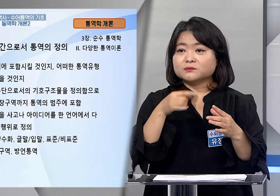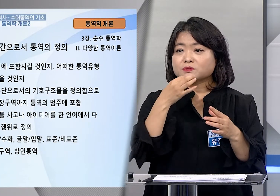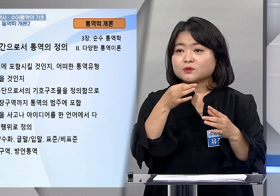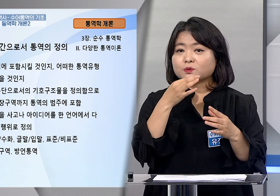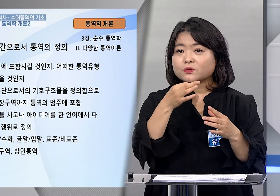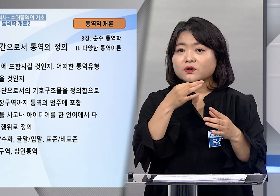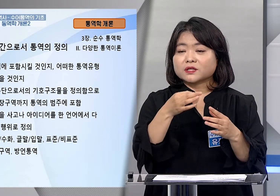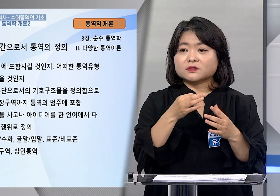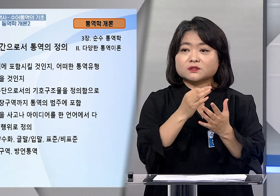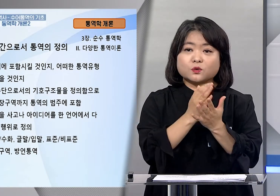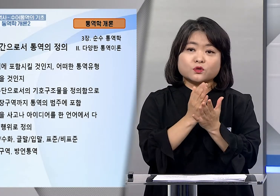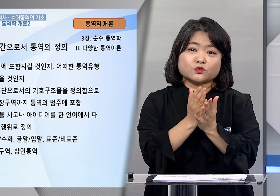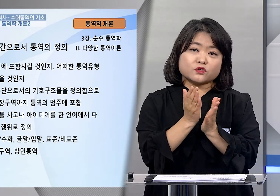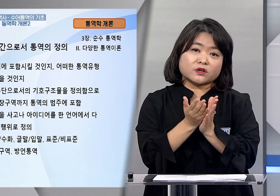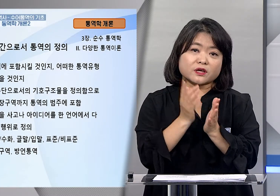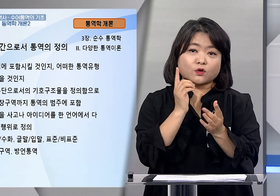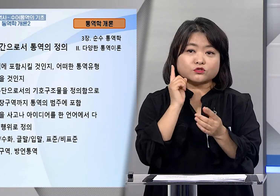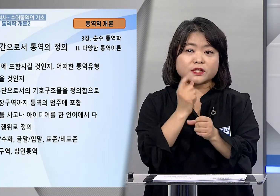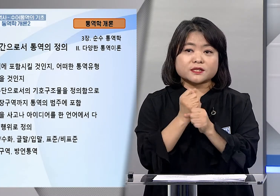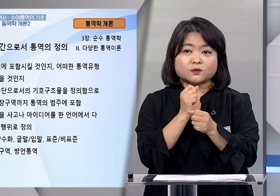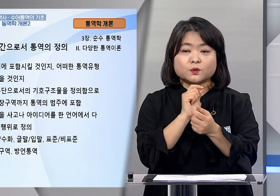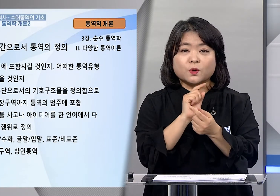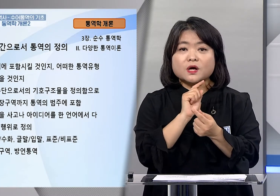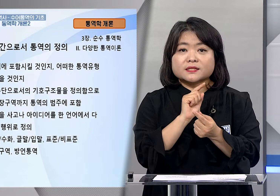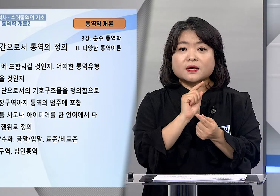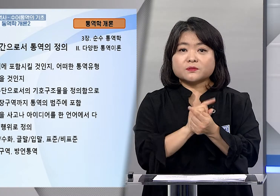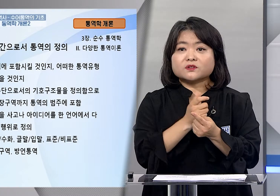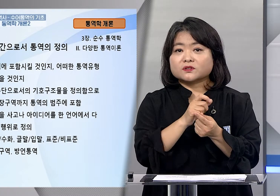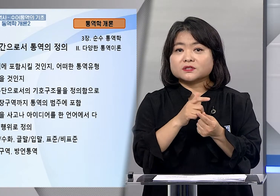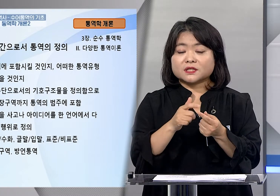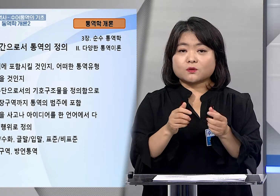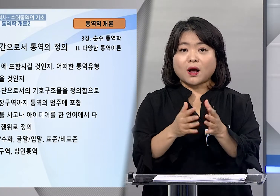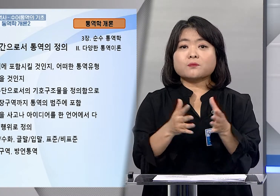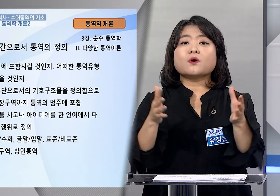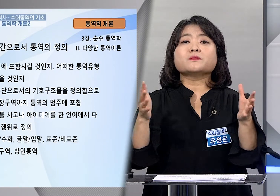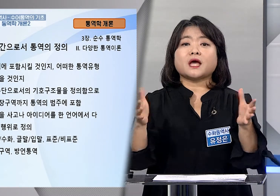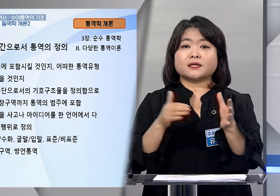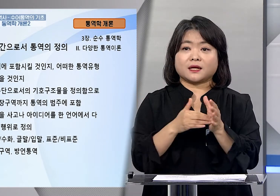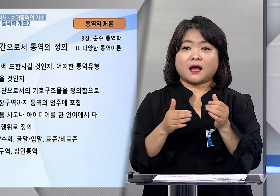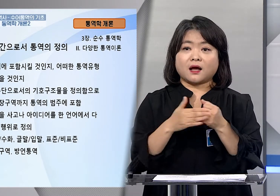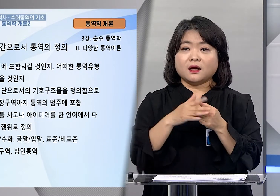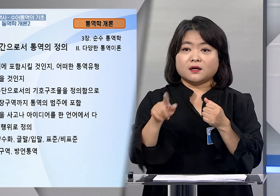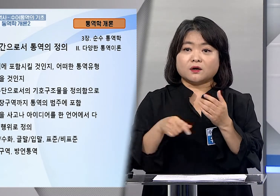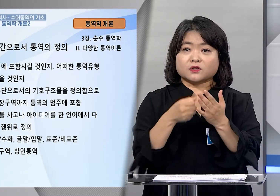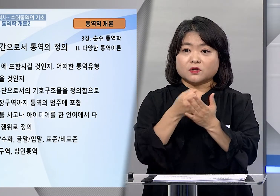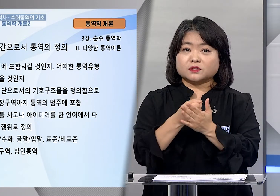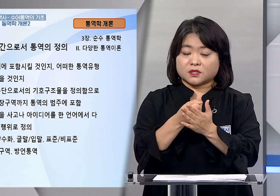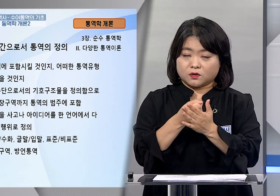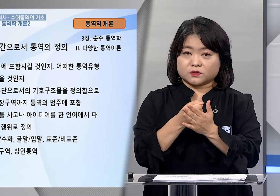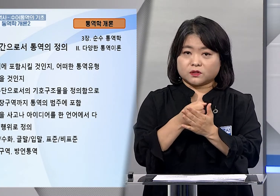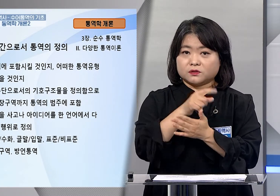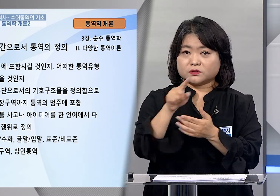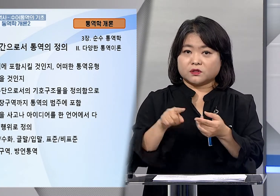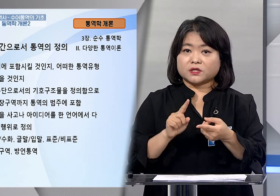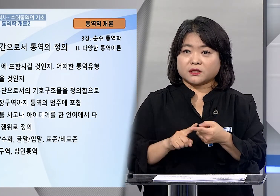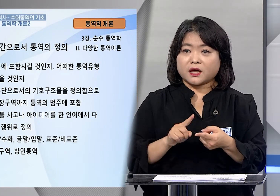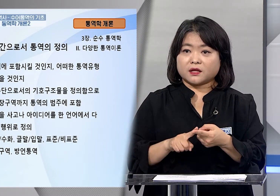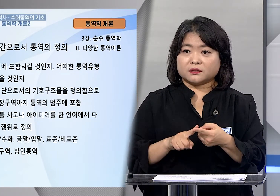음성 통역에서는 통역 유형의 연구 대상으로 삼는 것들이 광범위하니까 어떤 여기에 대한